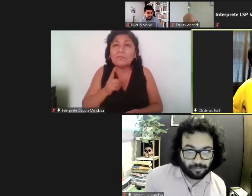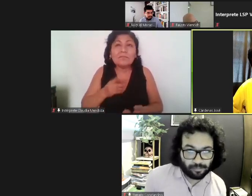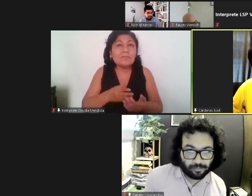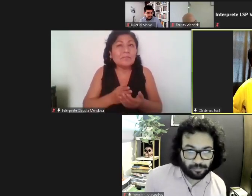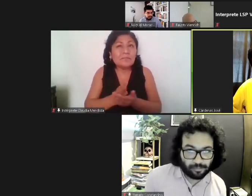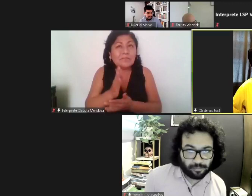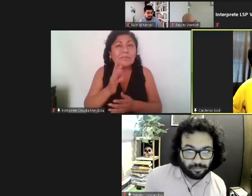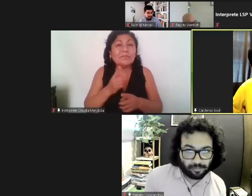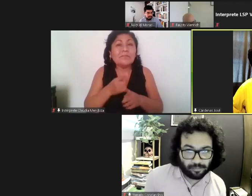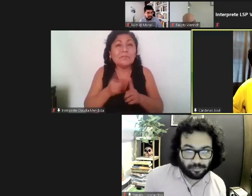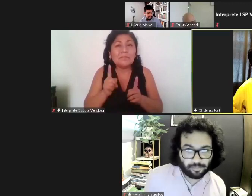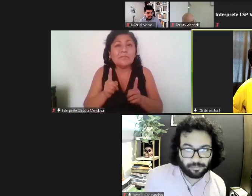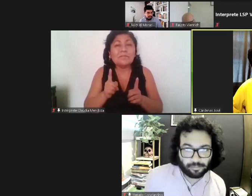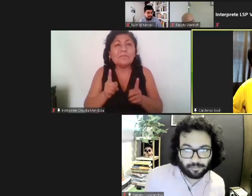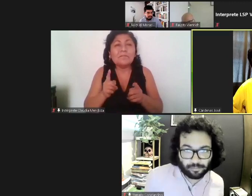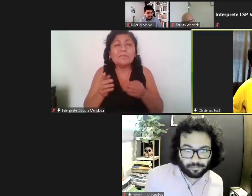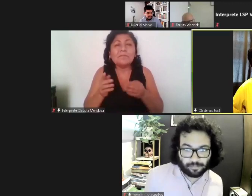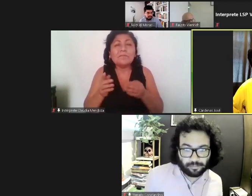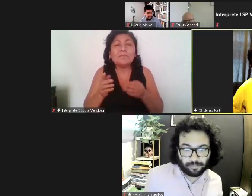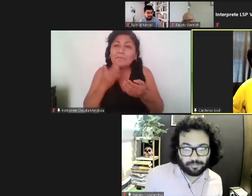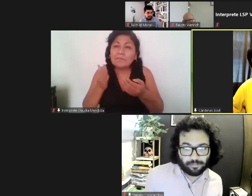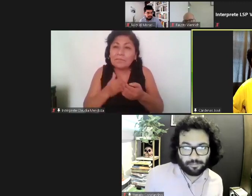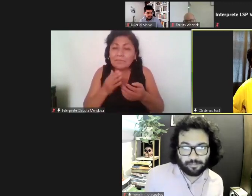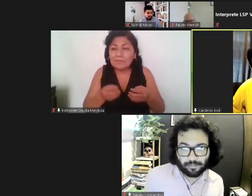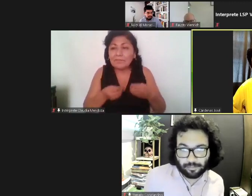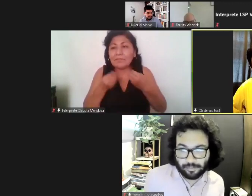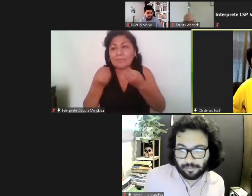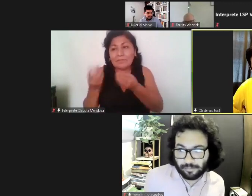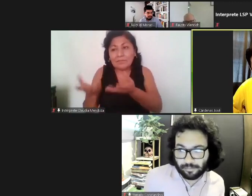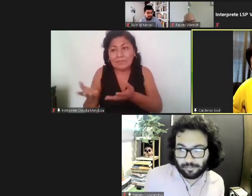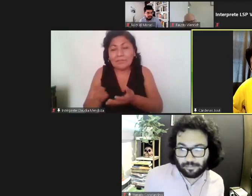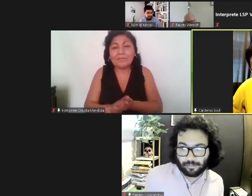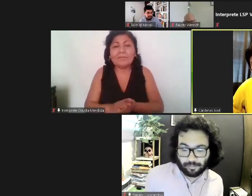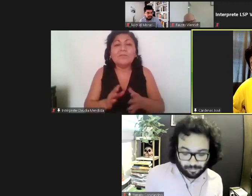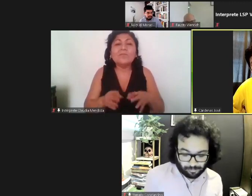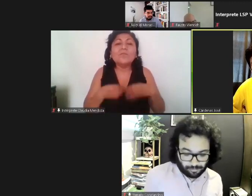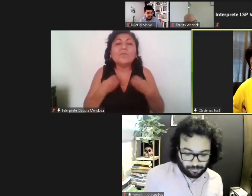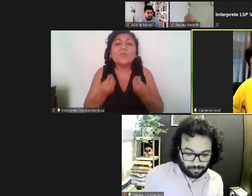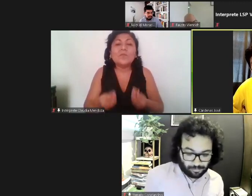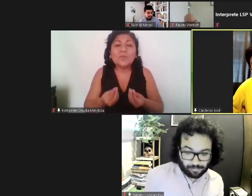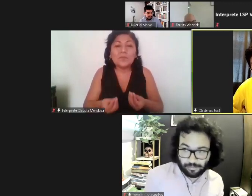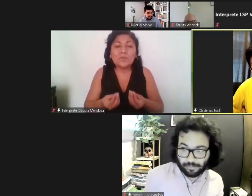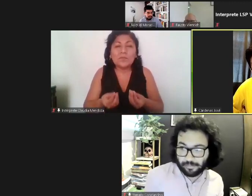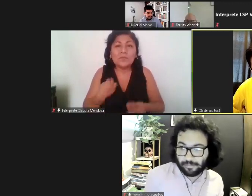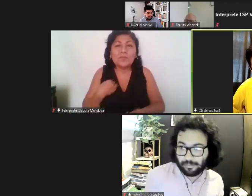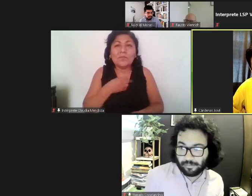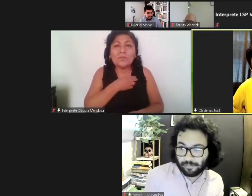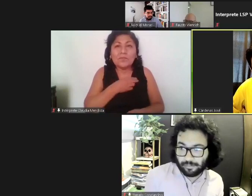la accesibilidad de estos. ¿Cómo se podría resolver